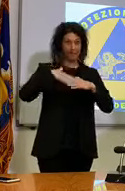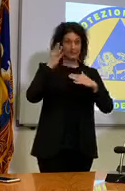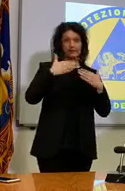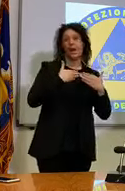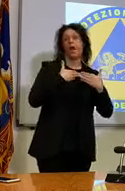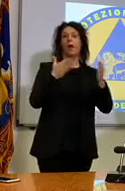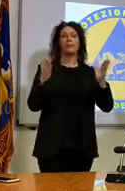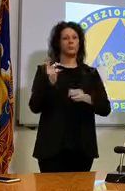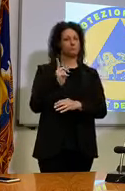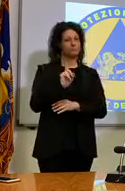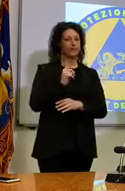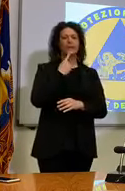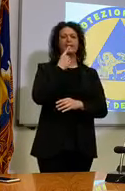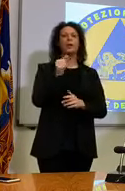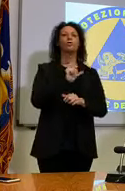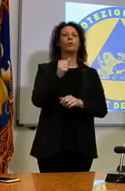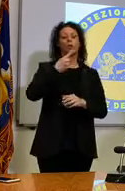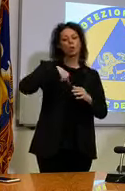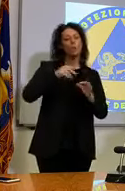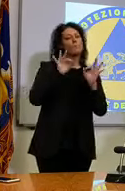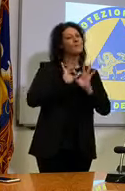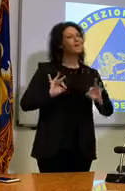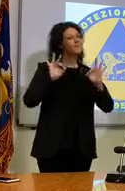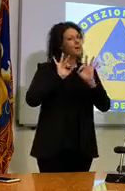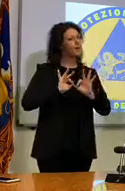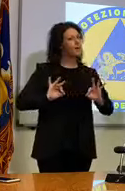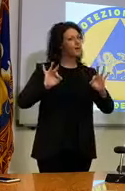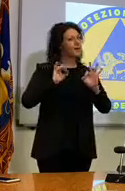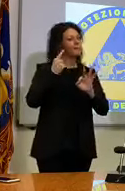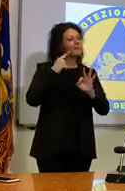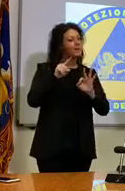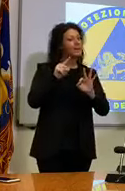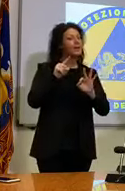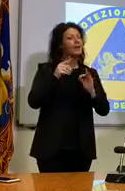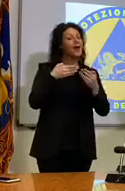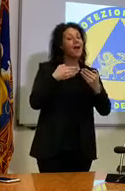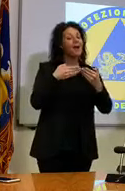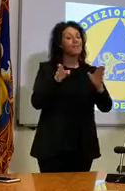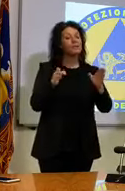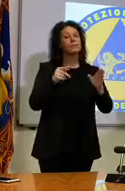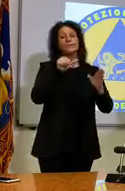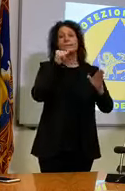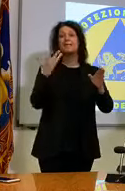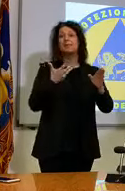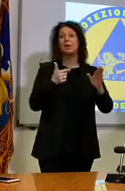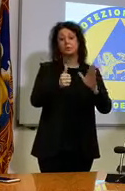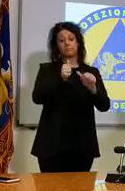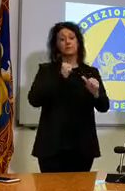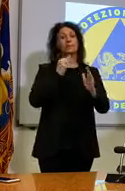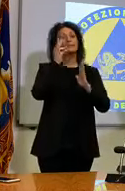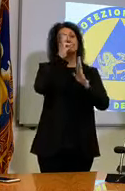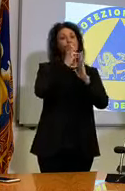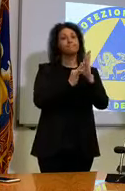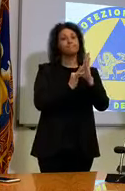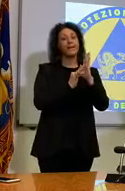sto dicendo che ci stiamo preparando, perché quando si riaprirà, bisognerà adottare dei criteri per evitare l'effetto Hong